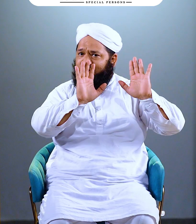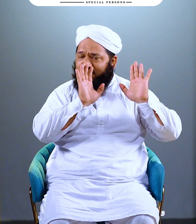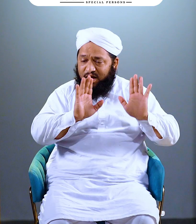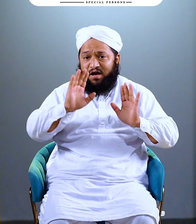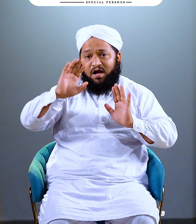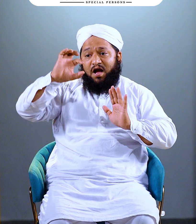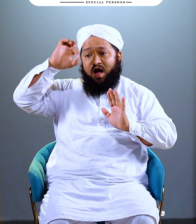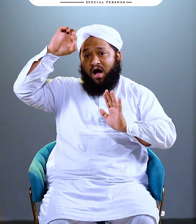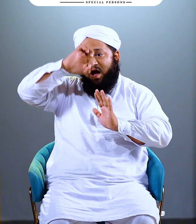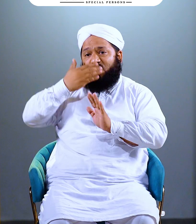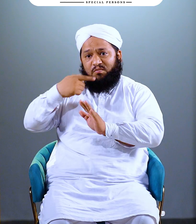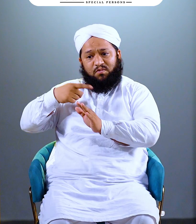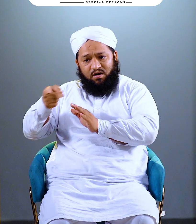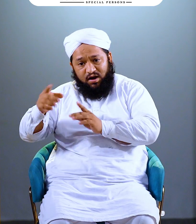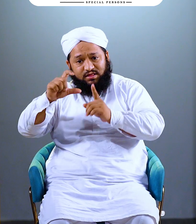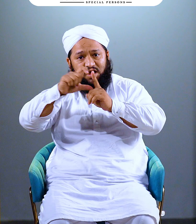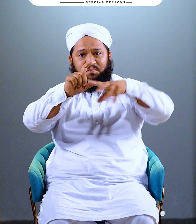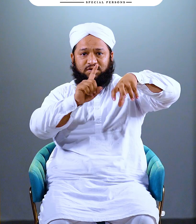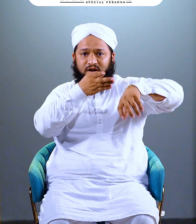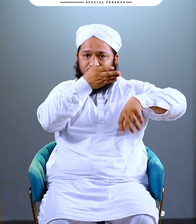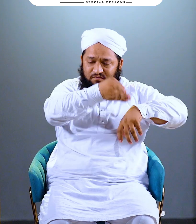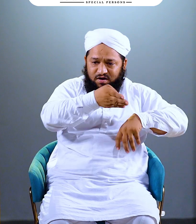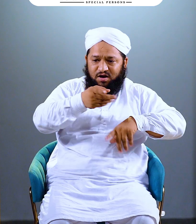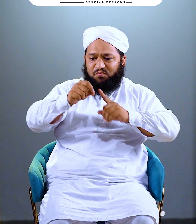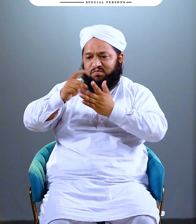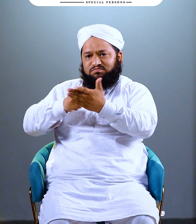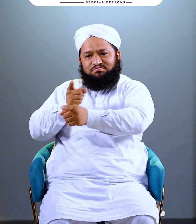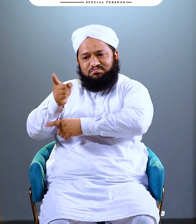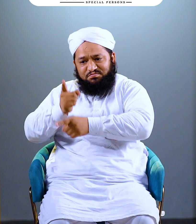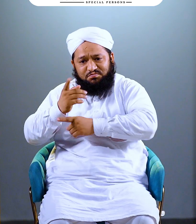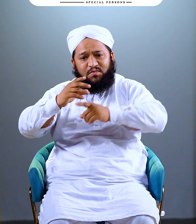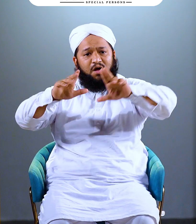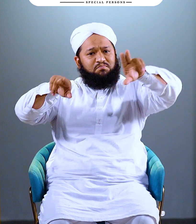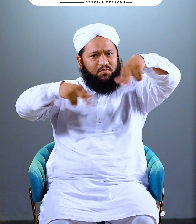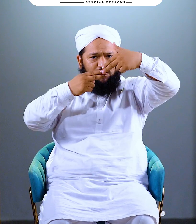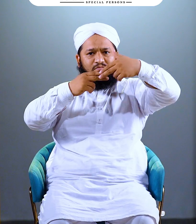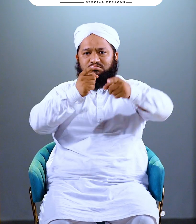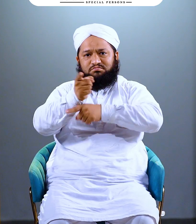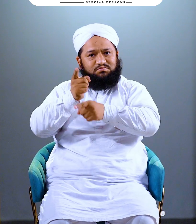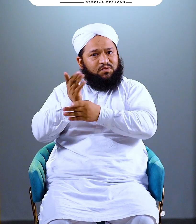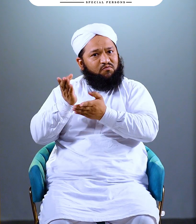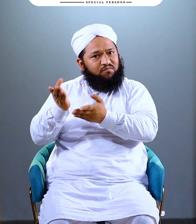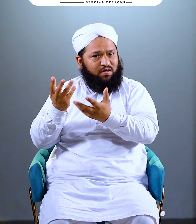ہے۔ جامعۃ المدینہ، دار المدینہ، مدرسۃ المدینہ، آن لائن سسٹم ہے ٹیچنگ کا ہمارے